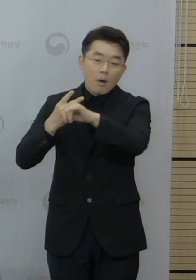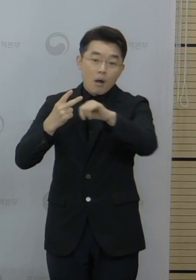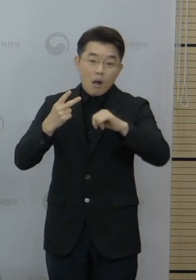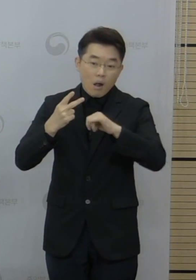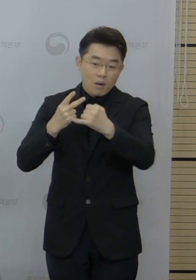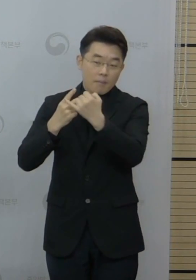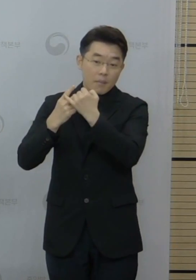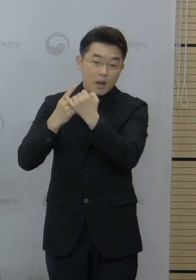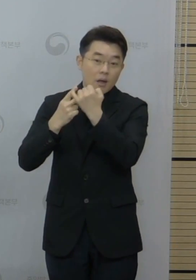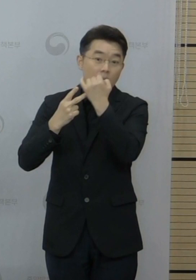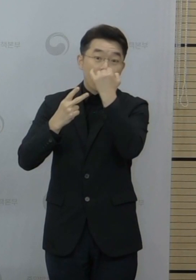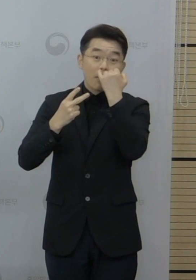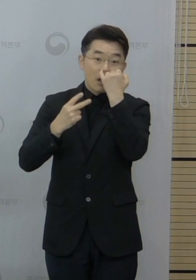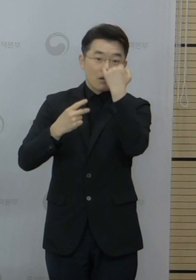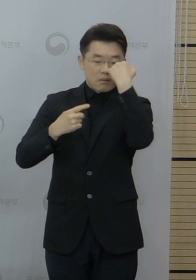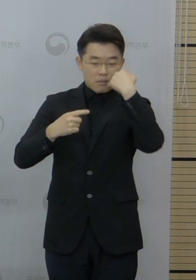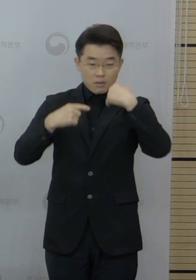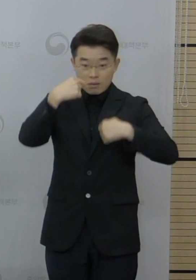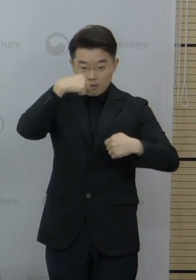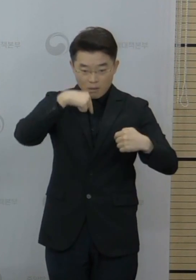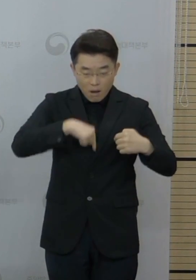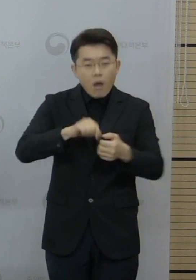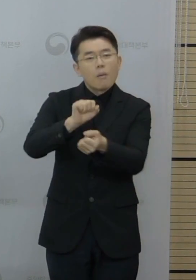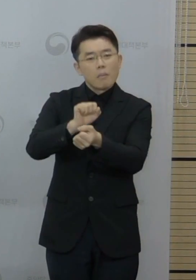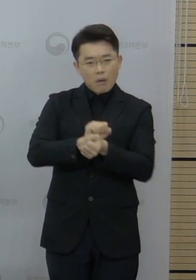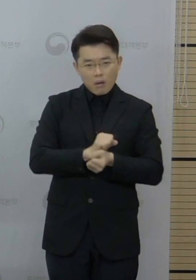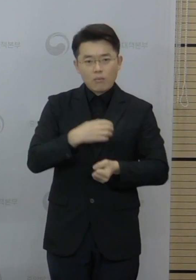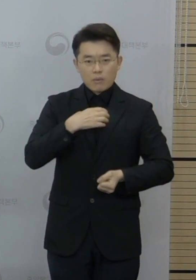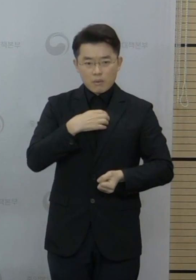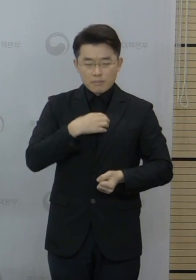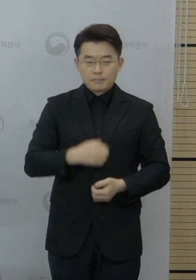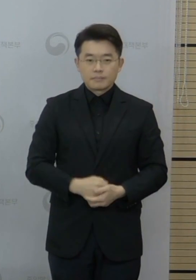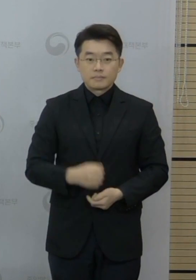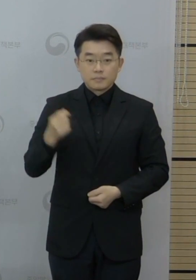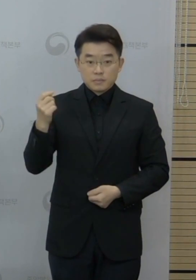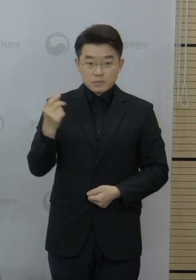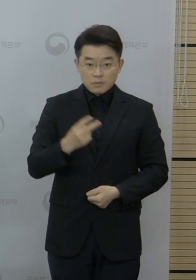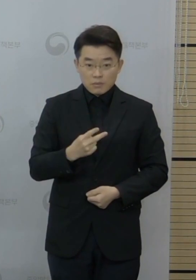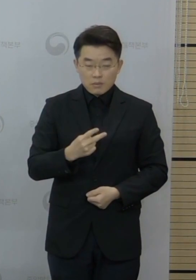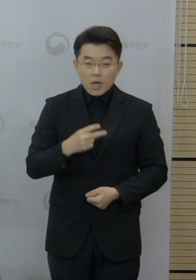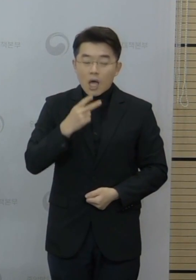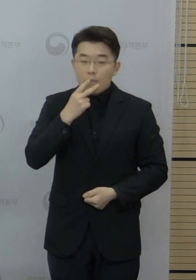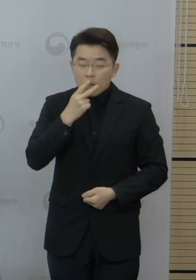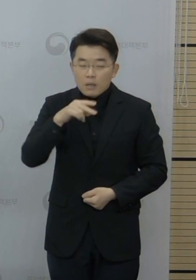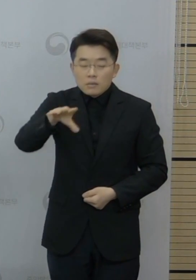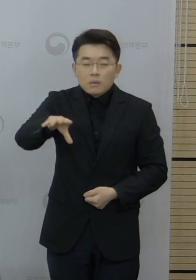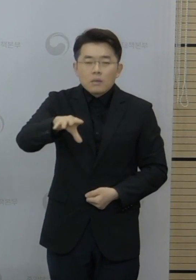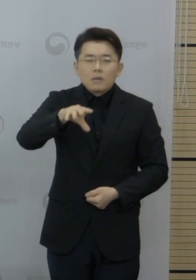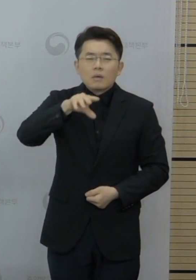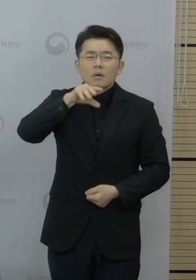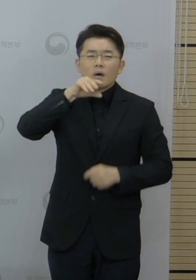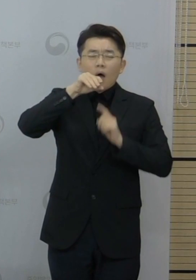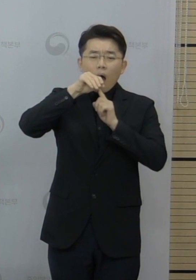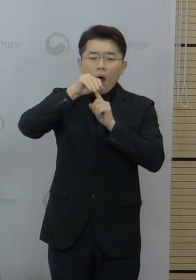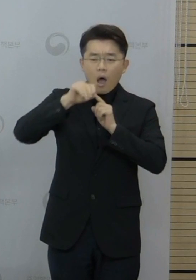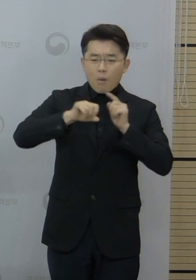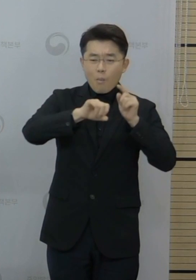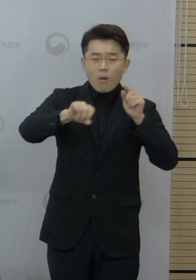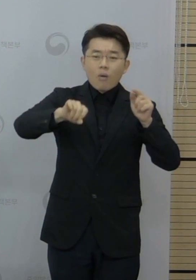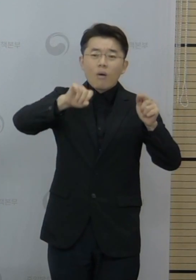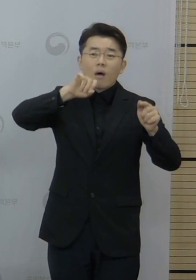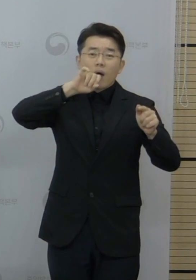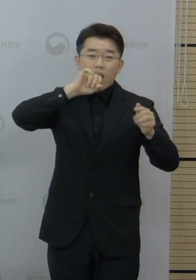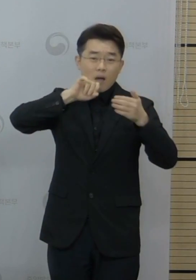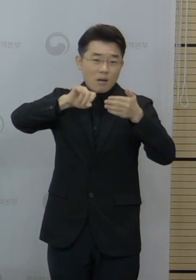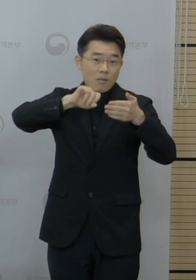있습니다. 또한 흡연하는 동안 입을 통한 호흡으로 바이러스의 침입이 용이해지므로